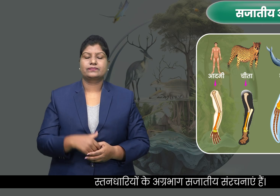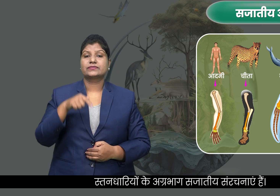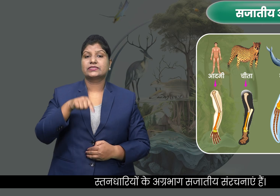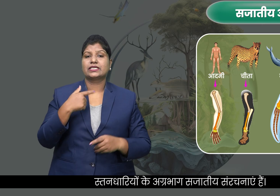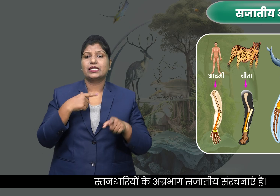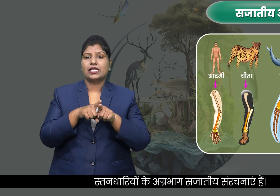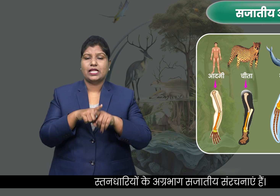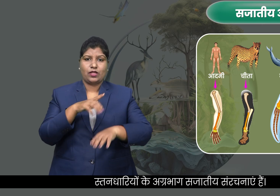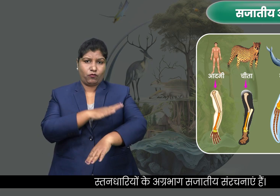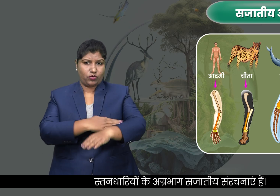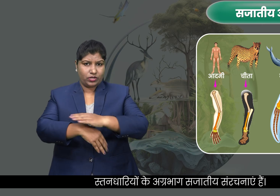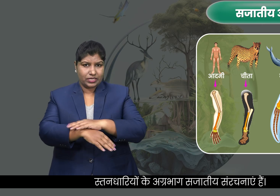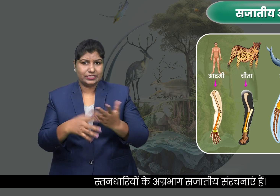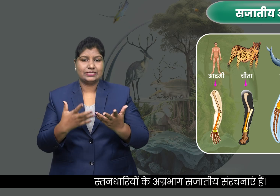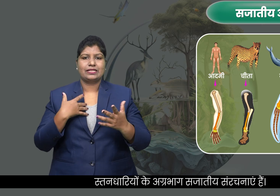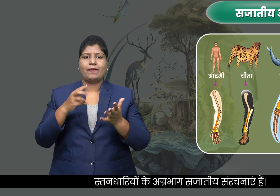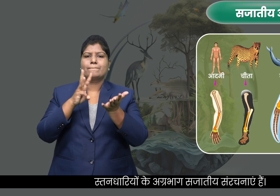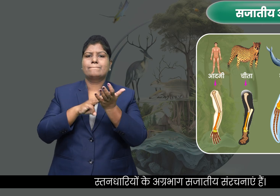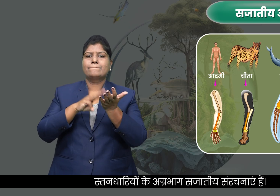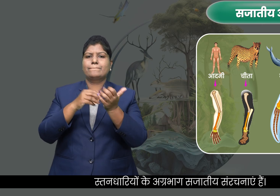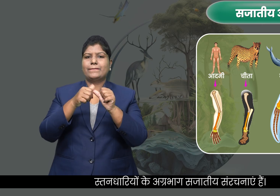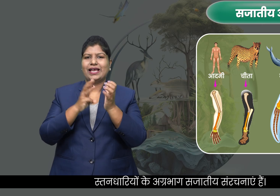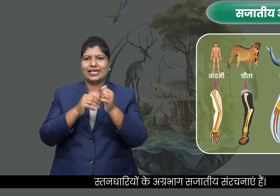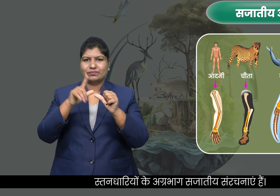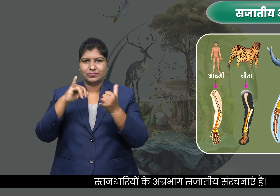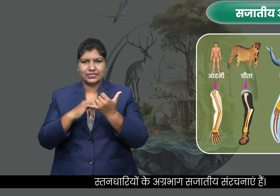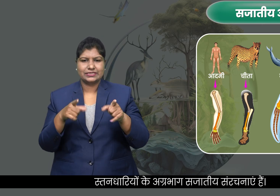स्तनधारियों के अग्रभाग सजातीय संरचनाएं हैं।